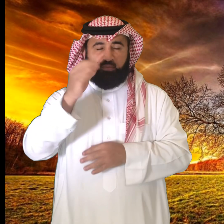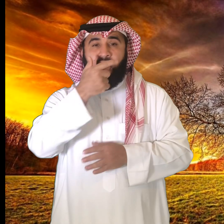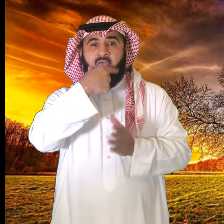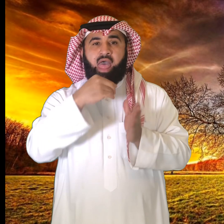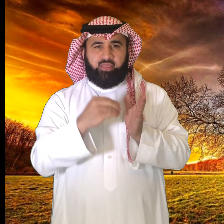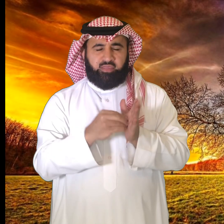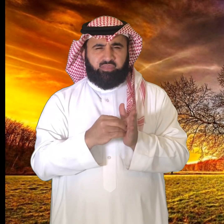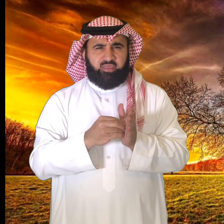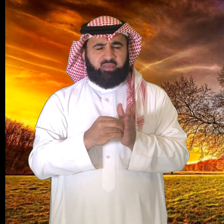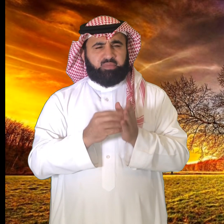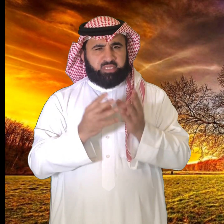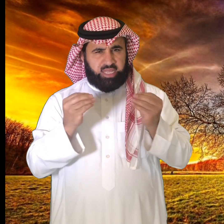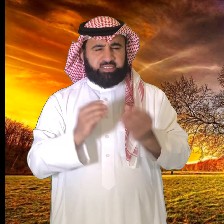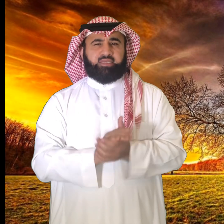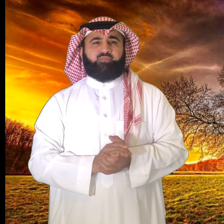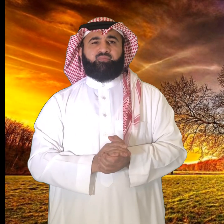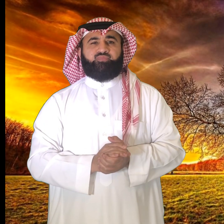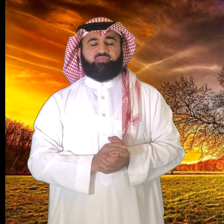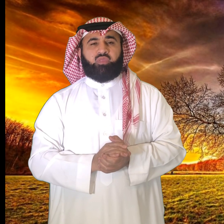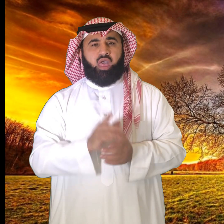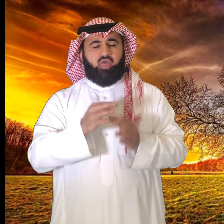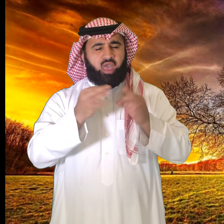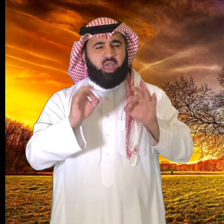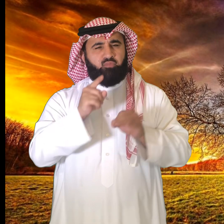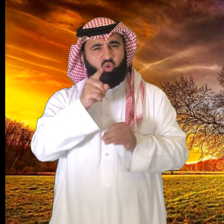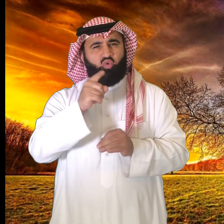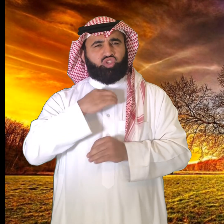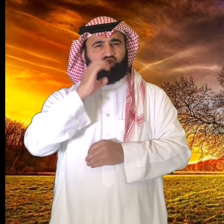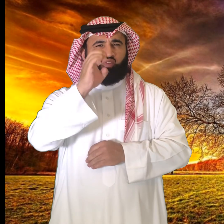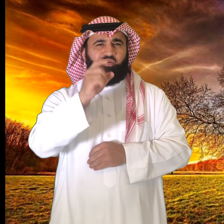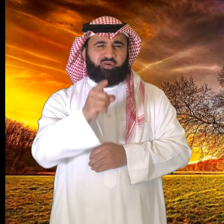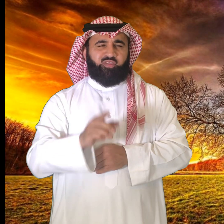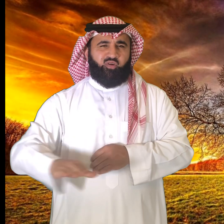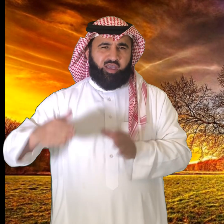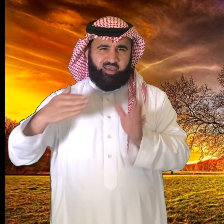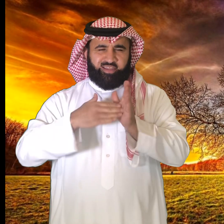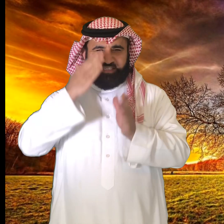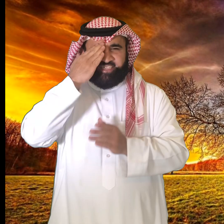عند أهل العلم، وقد جاء في حديث لكن نسيت لفظه، وهذا في الجملة والله أعلم.